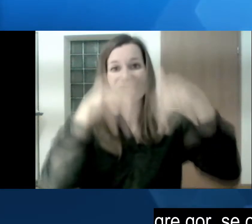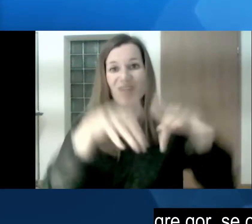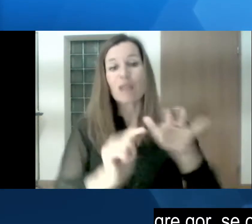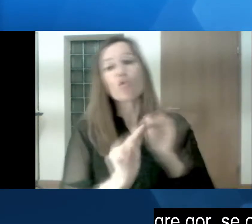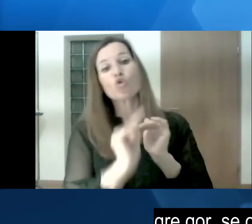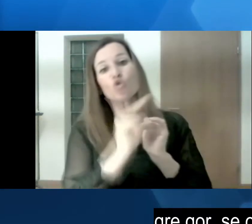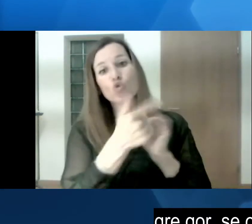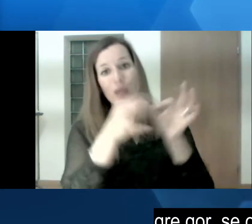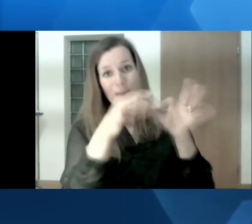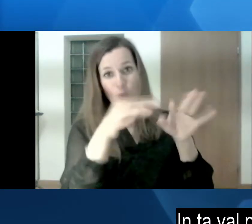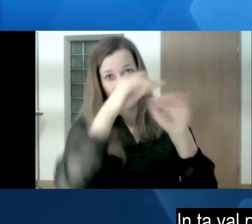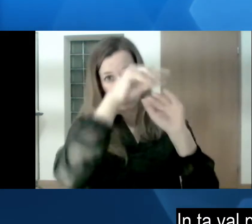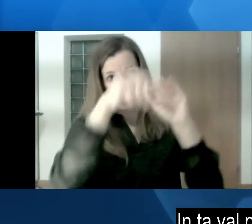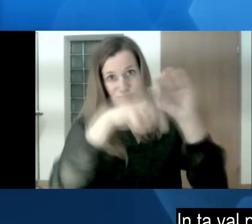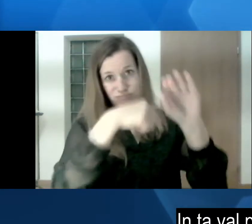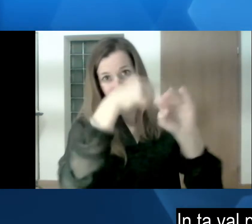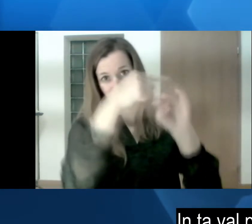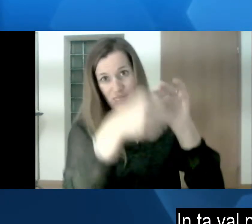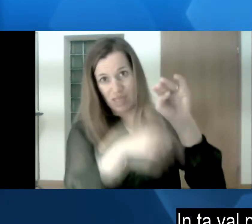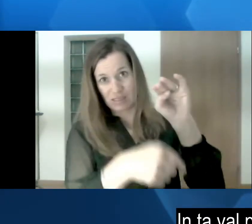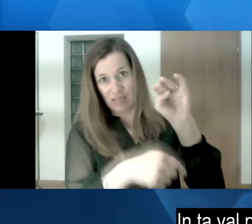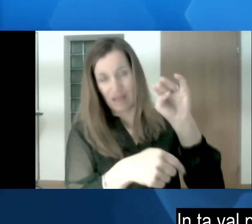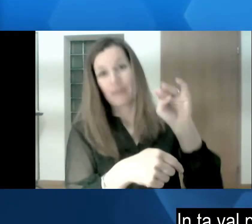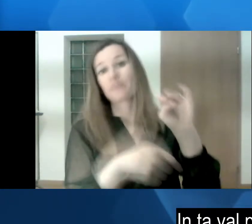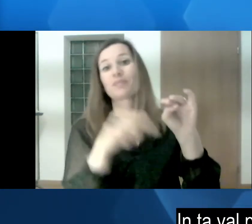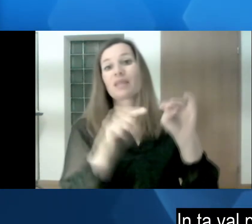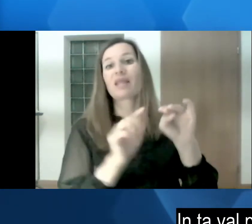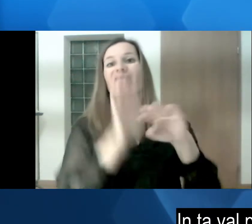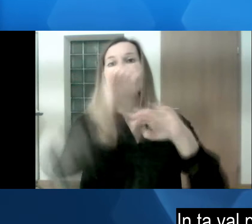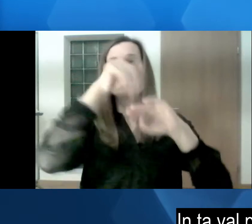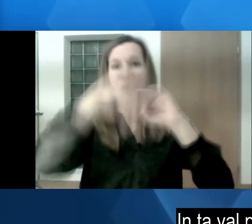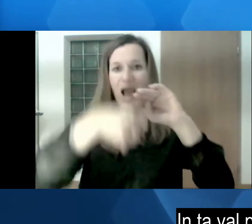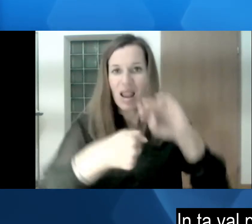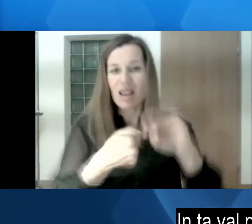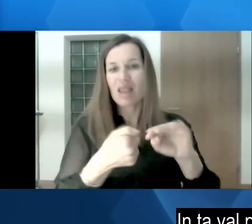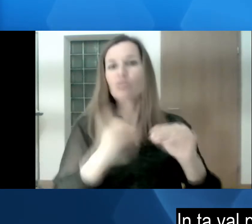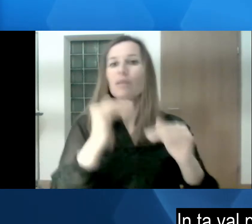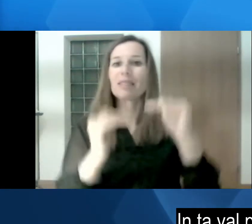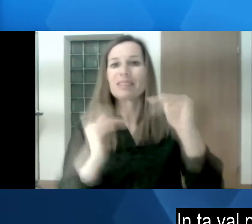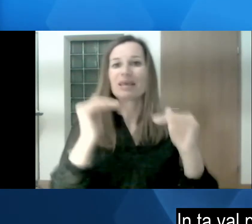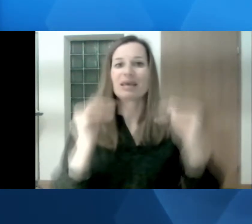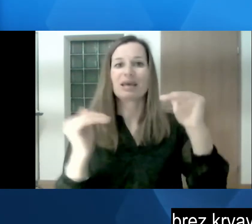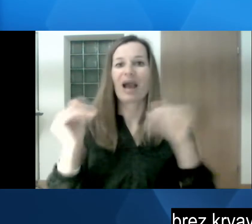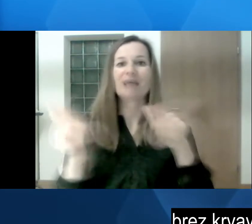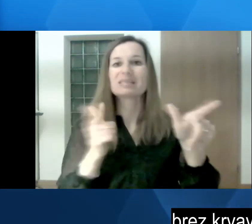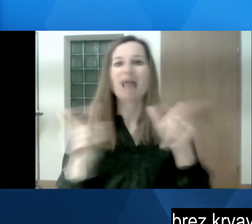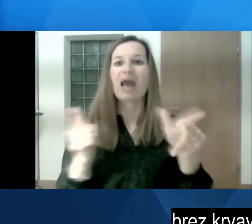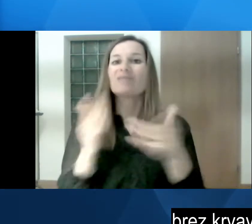po polžku nazaj in ta val potem izniha v zrak v srednjem ušesu, ki mora